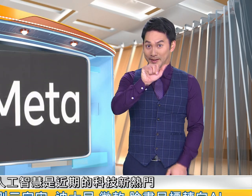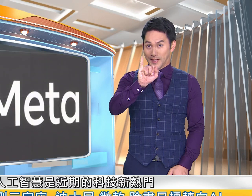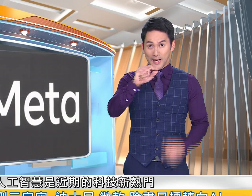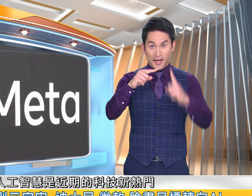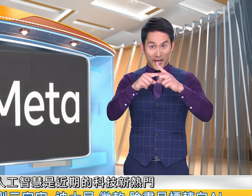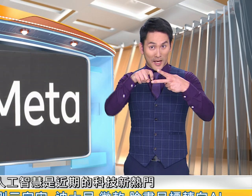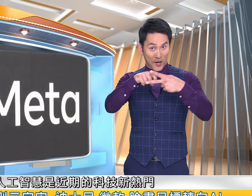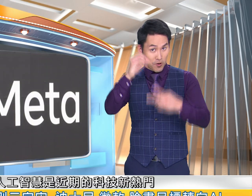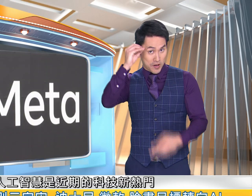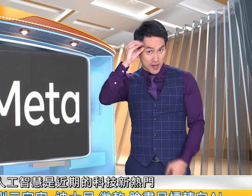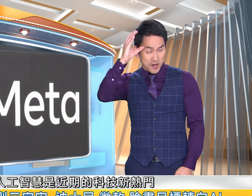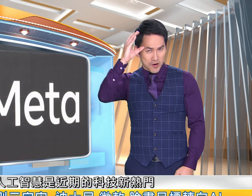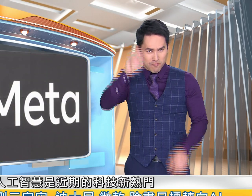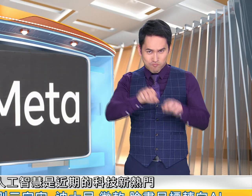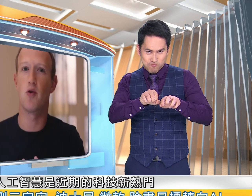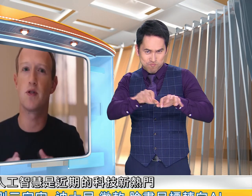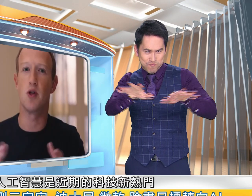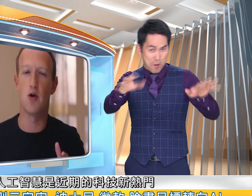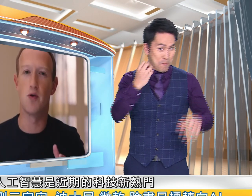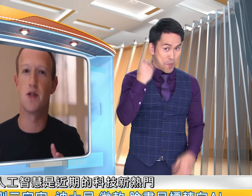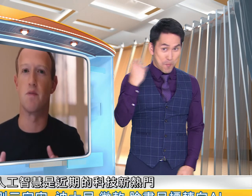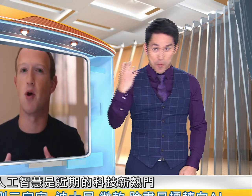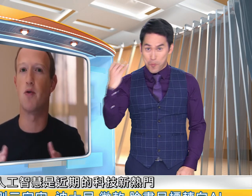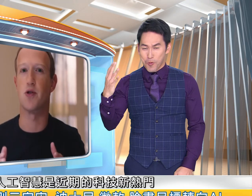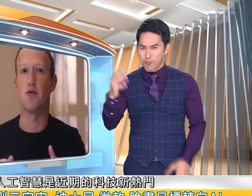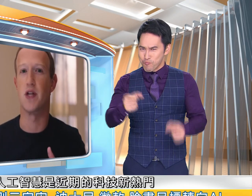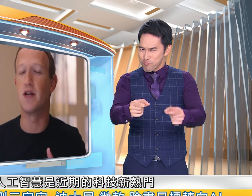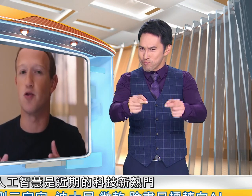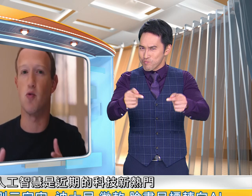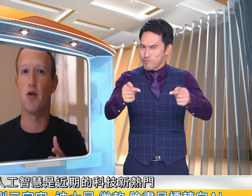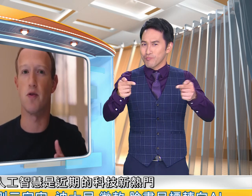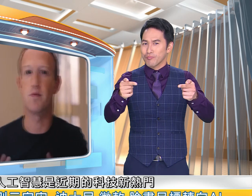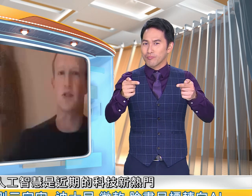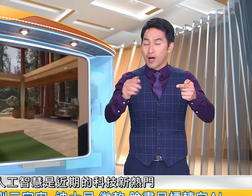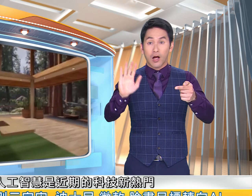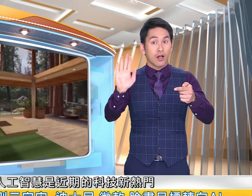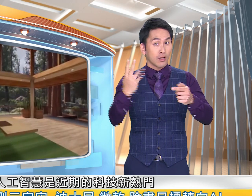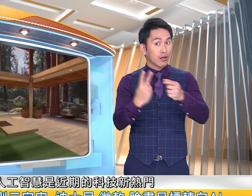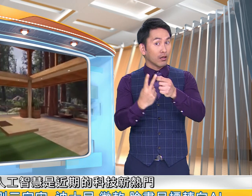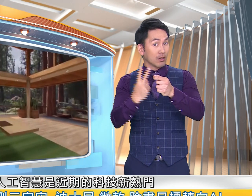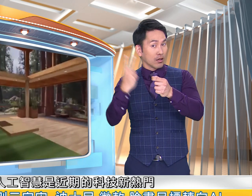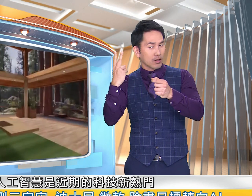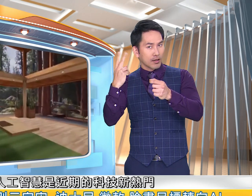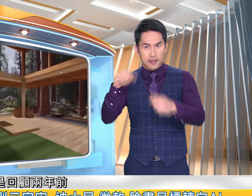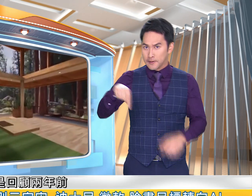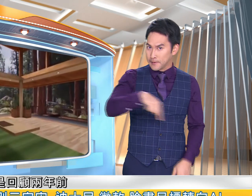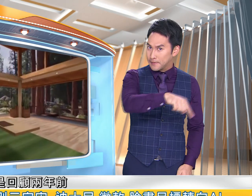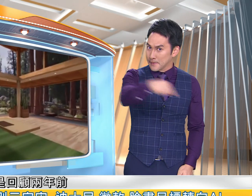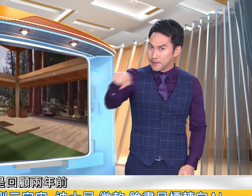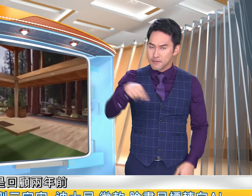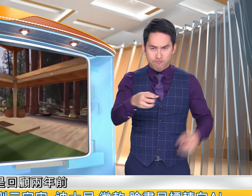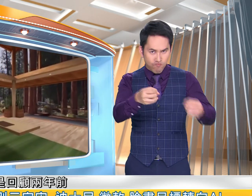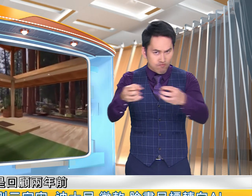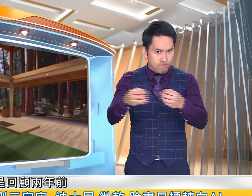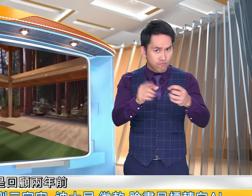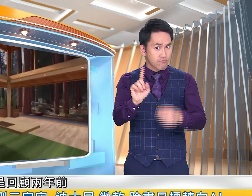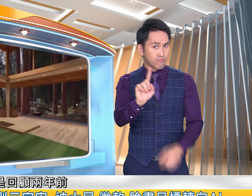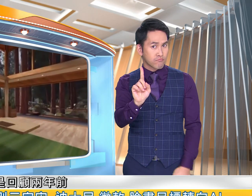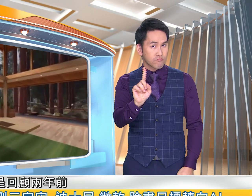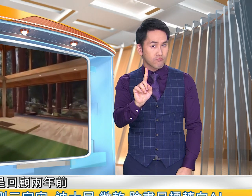AI 人工智慧。是近期的科技新热门，但是回顾2年前，